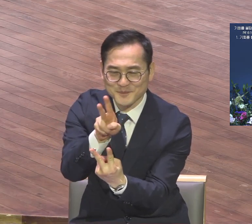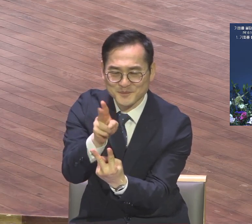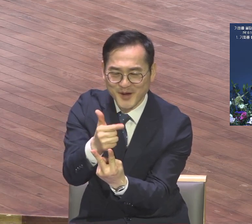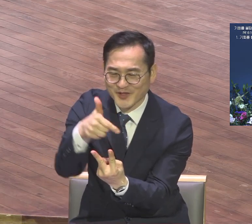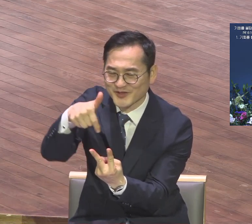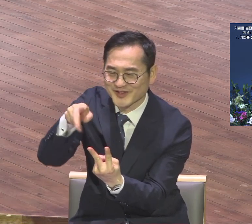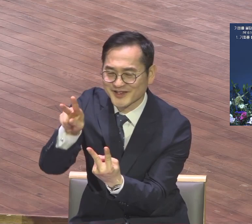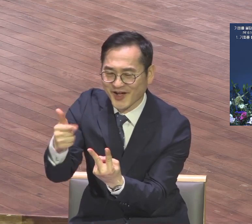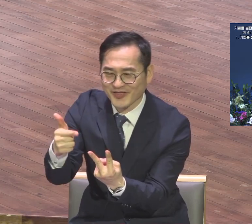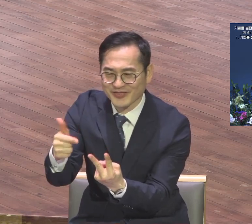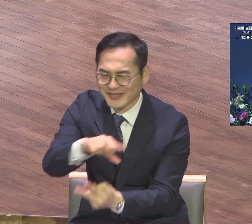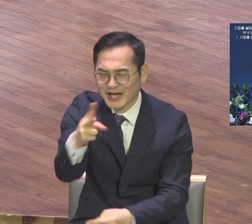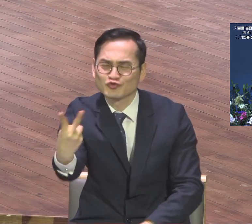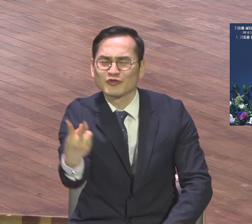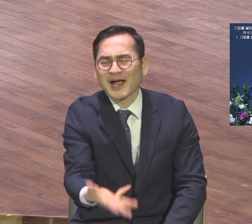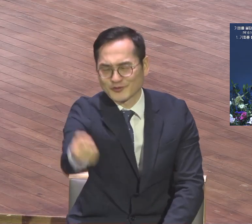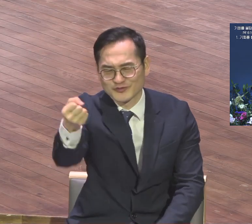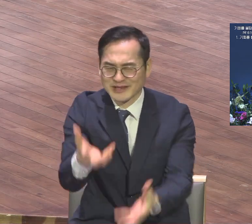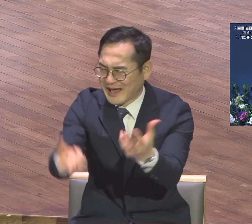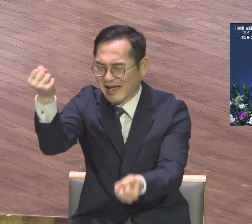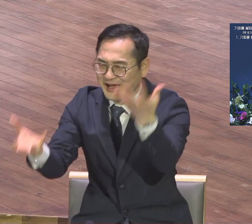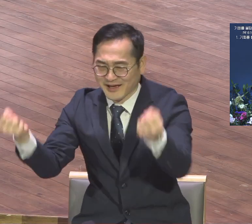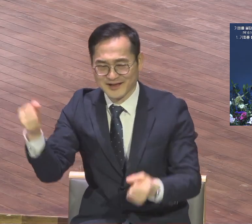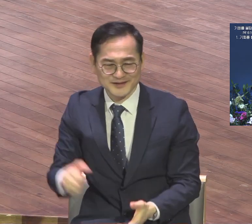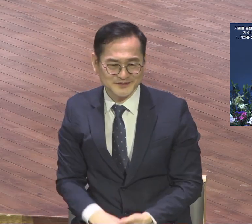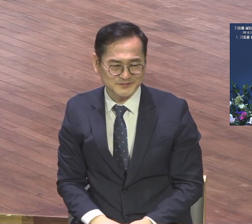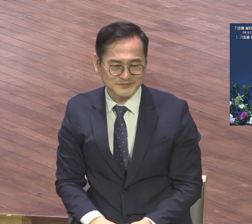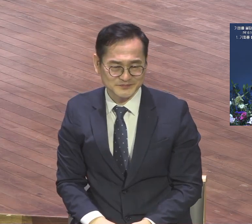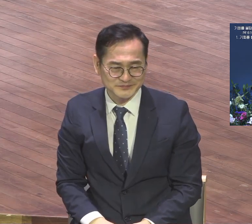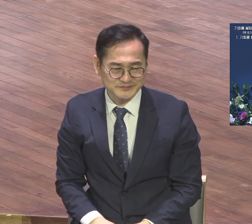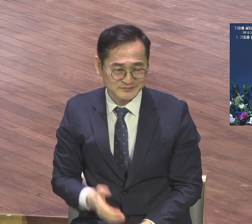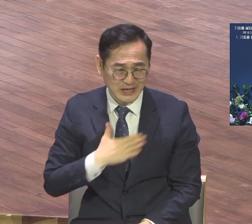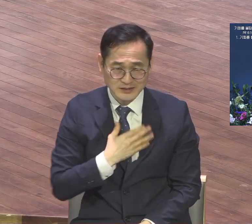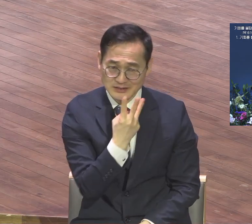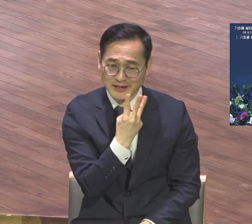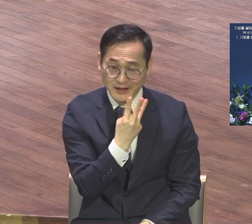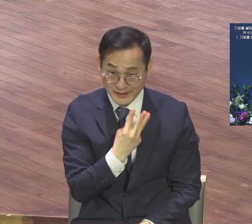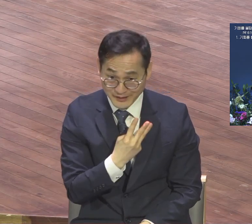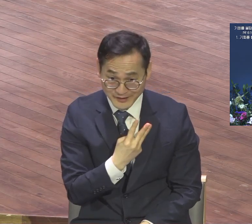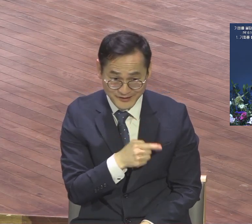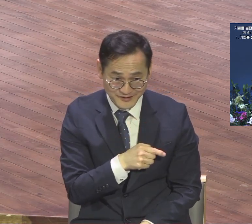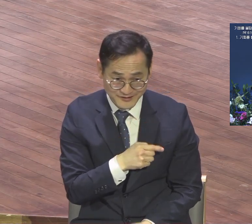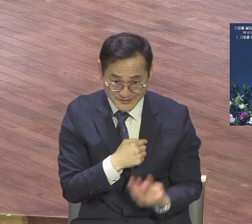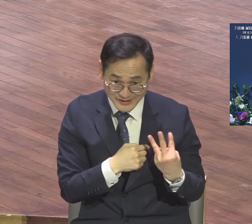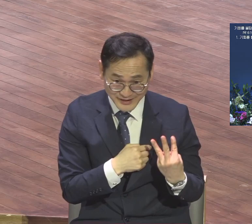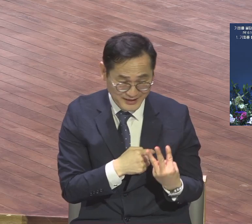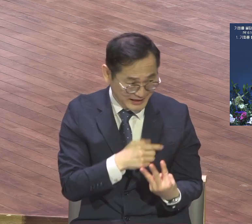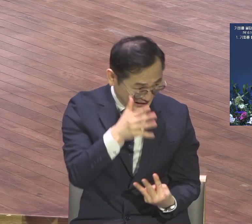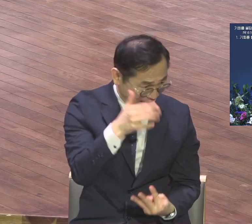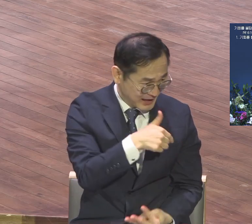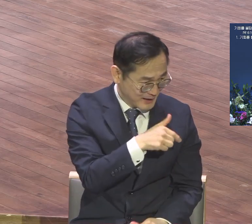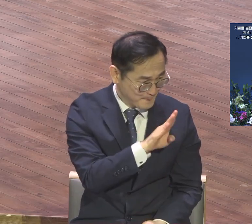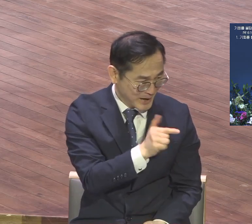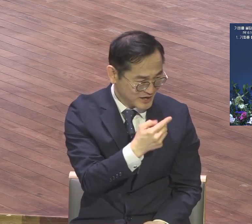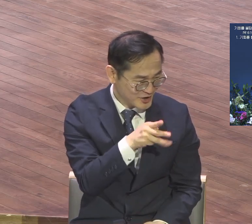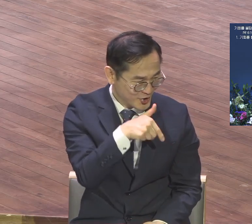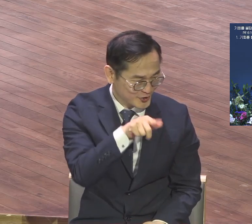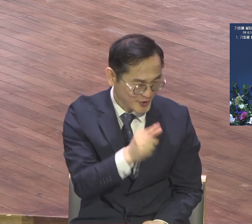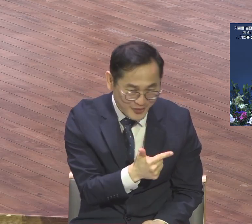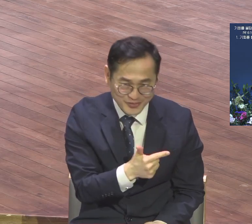반려견 선입견 편견. 문제는요 반려견을 키우면요 사람을 즐겁게 하고